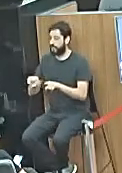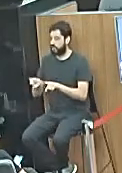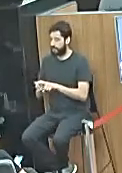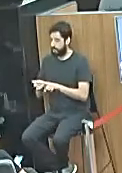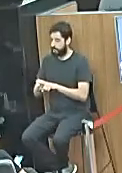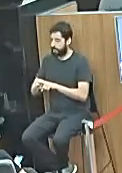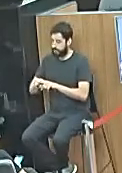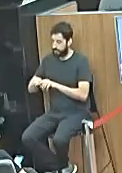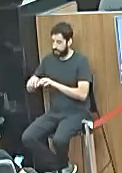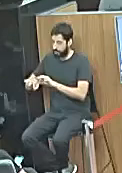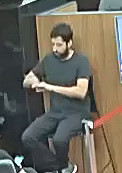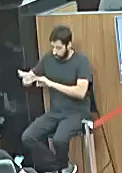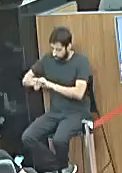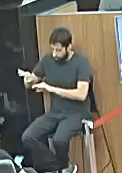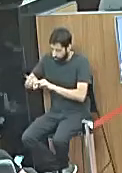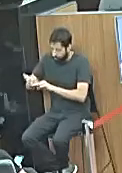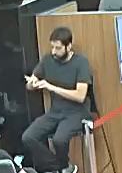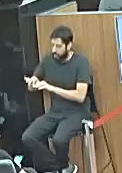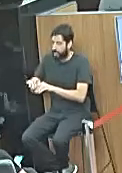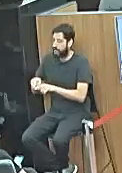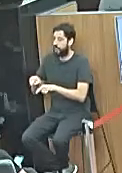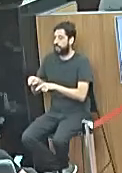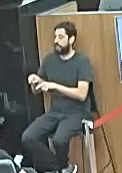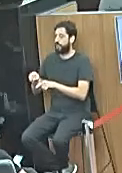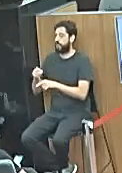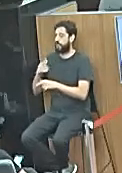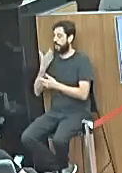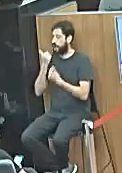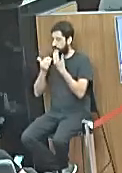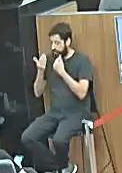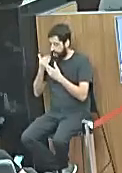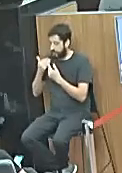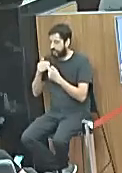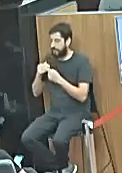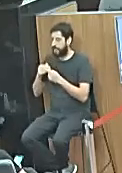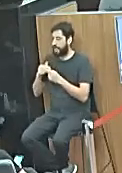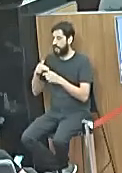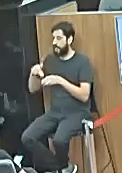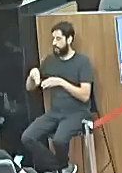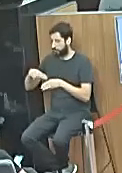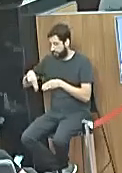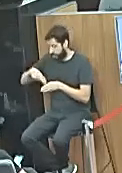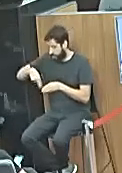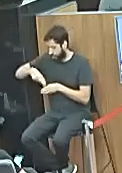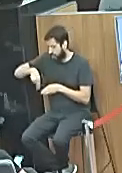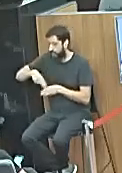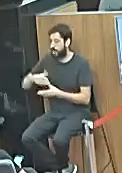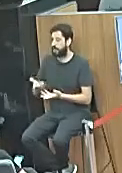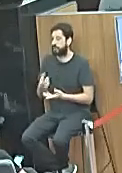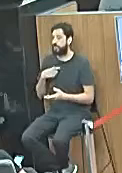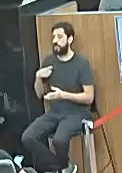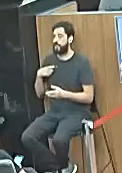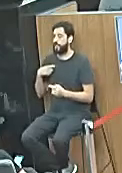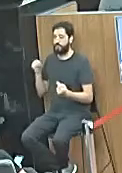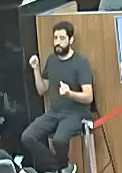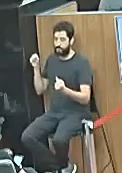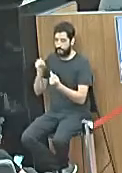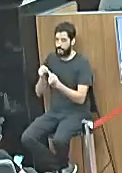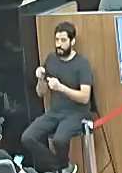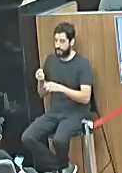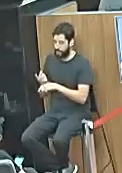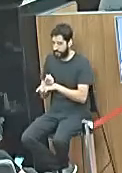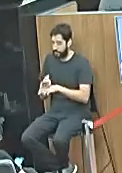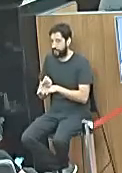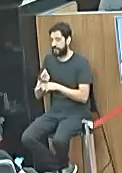do plano estadual de segurança alimentar e nutricional por meio do aumento da meta financeira da ação 20 e